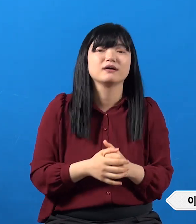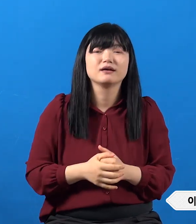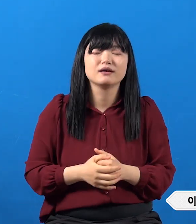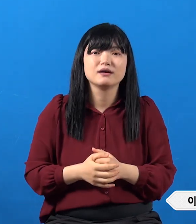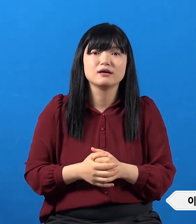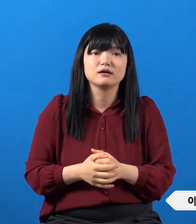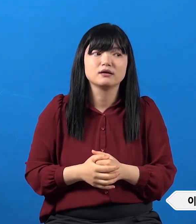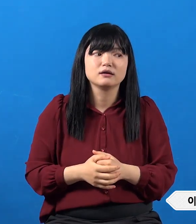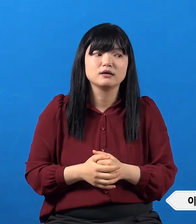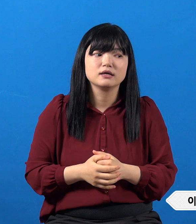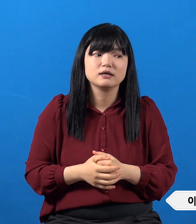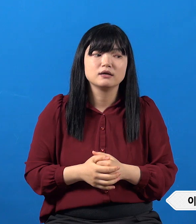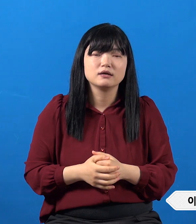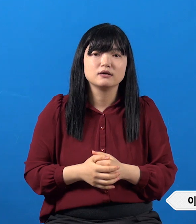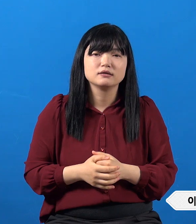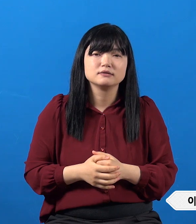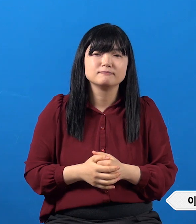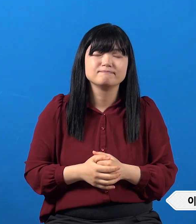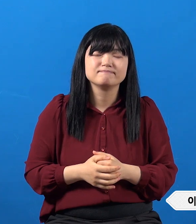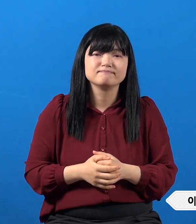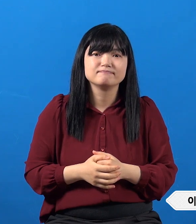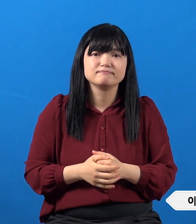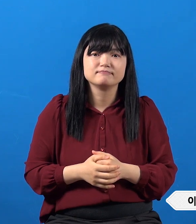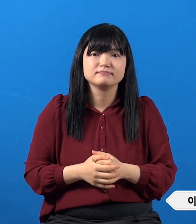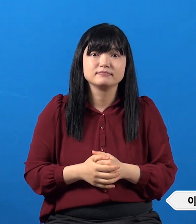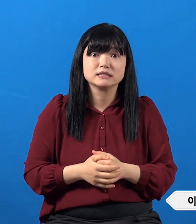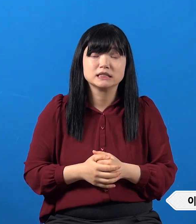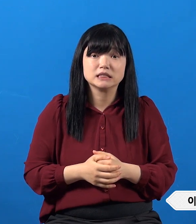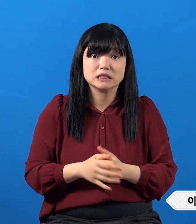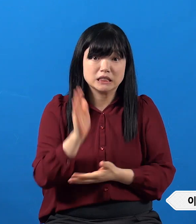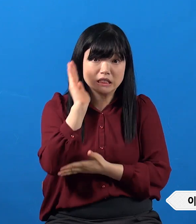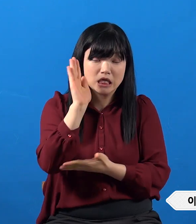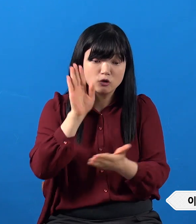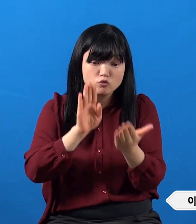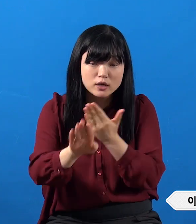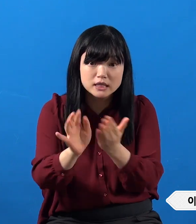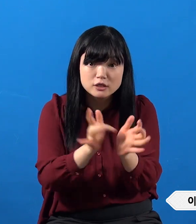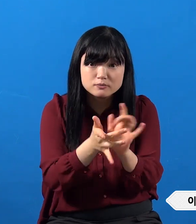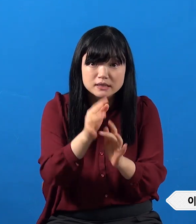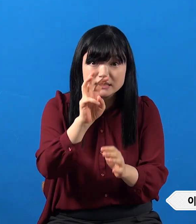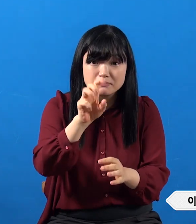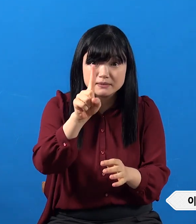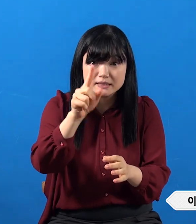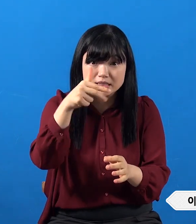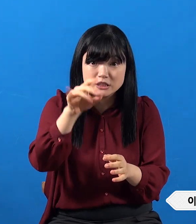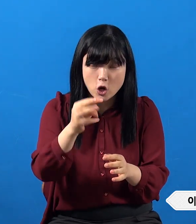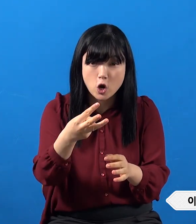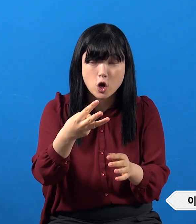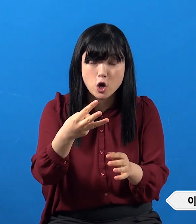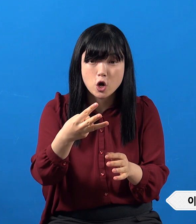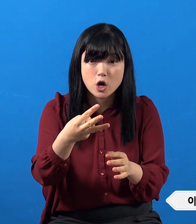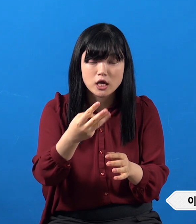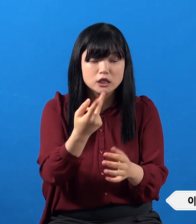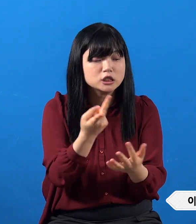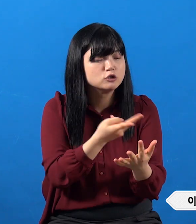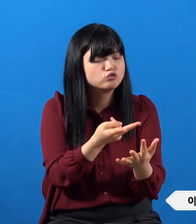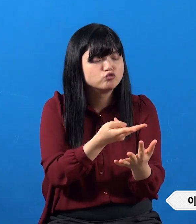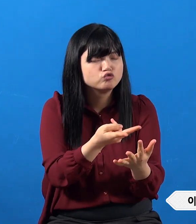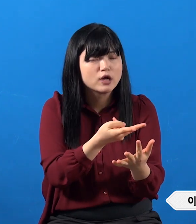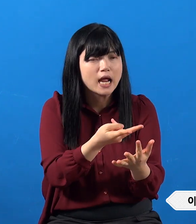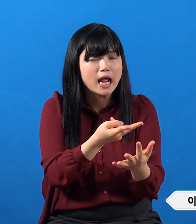보여집니다. 자, 그런데 이 스토리 후에 예수님은 31절에서 이 둘